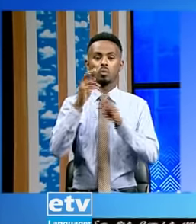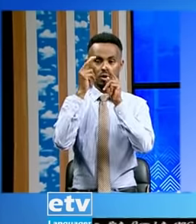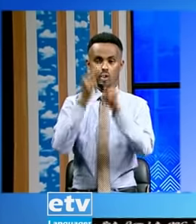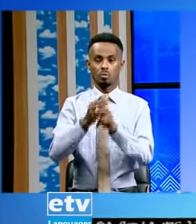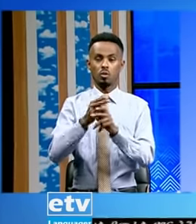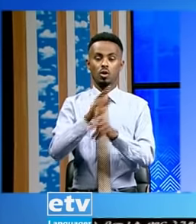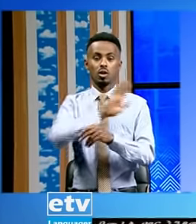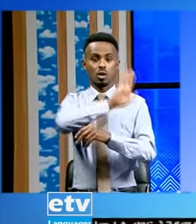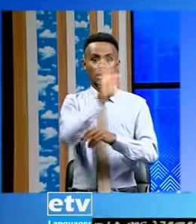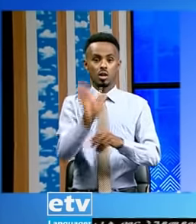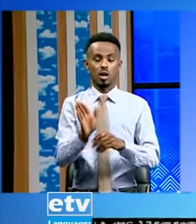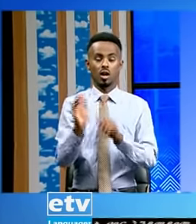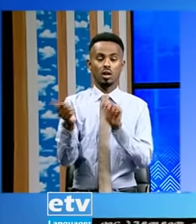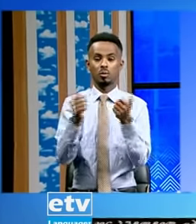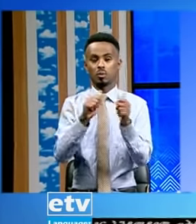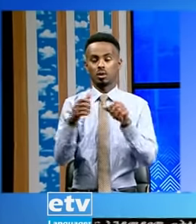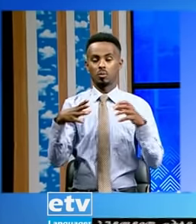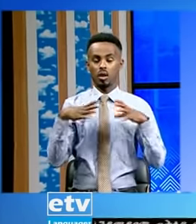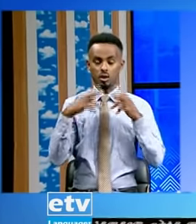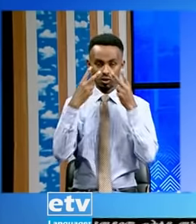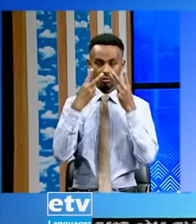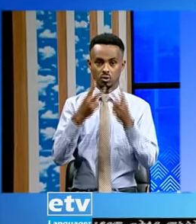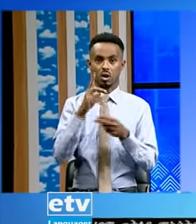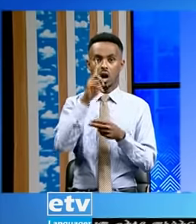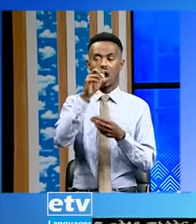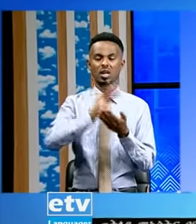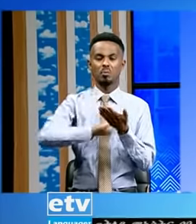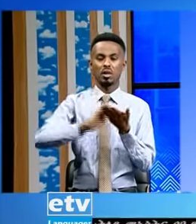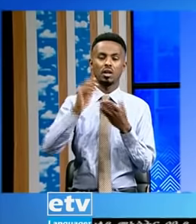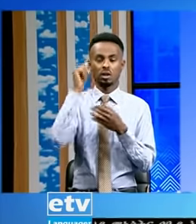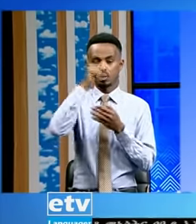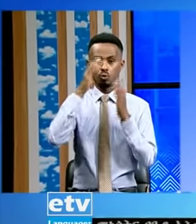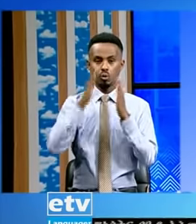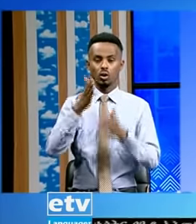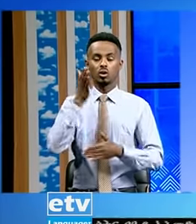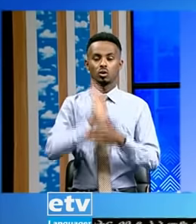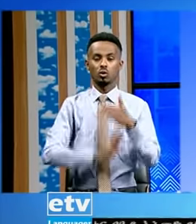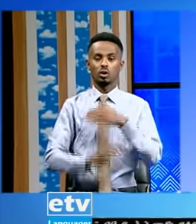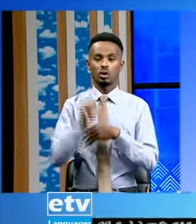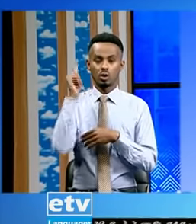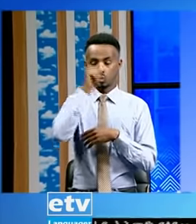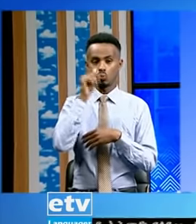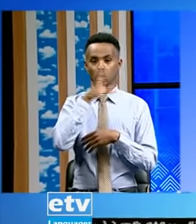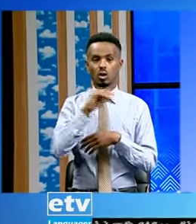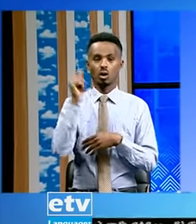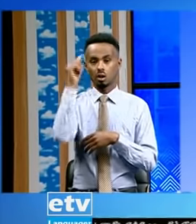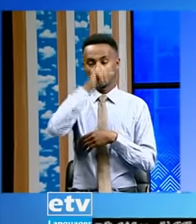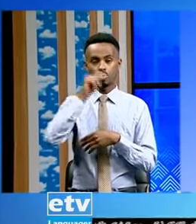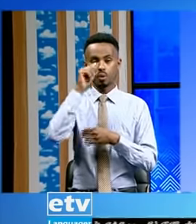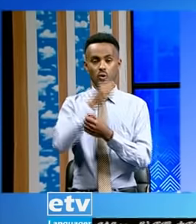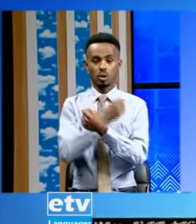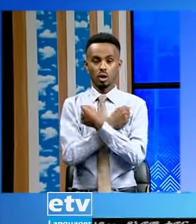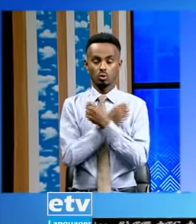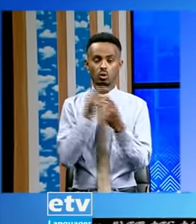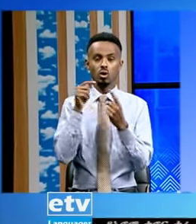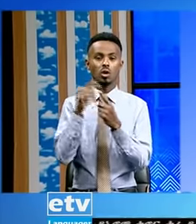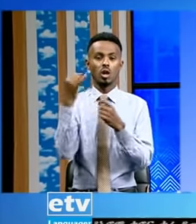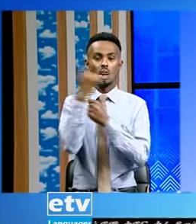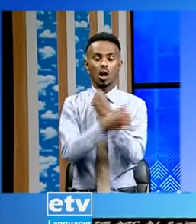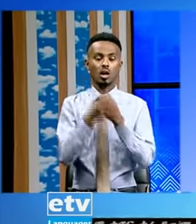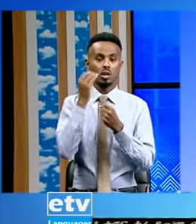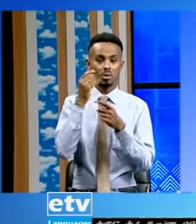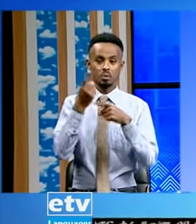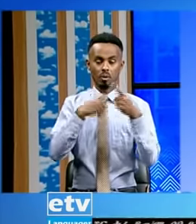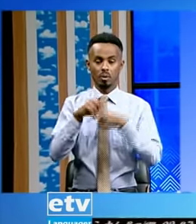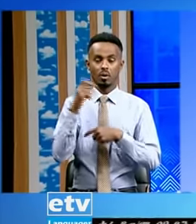በሚከበሩ የገናና የጥምቀት በዓልን አስመልክቶ 1 ሚሊዮን ኢትዮጵያውያን ትውልድ ኢትዮጵያውያንና የኢትዮጵያ ወዳጆች ወደ ሀገር ቤት